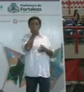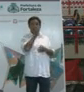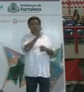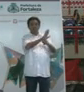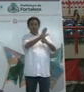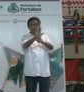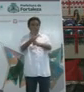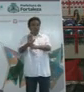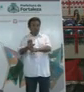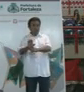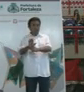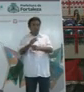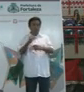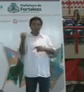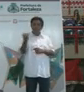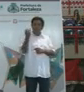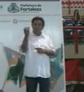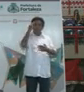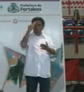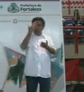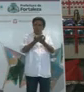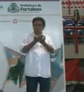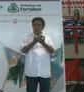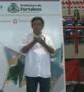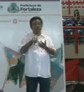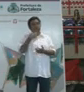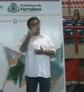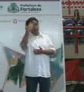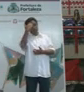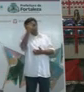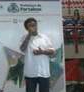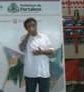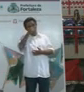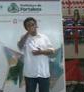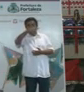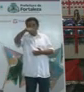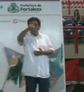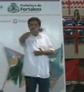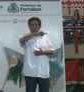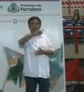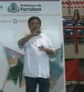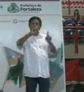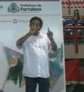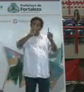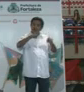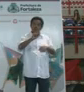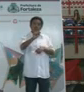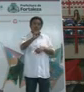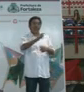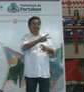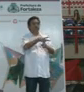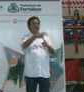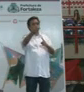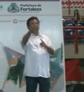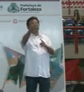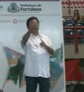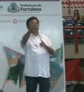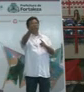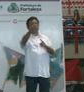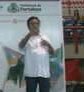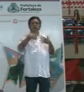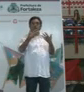É importante que a gente acredite. E eu sei que vocês já são vencedores.